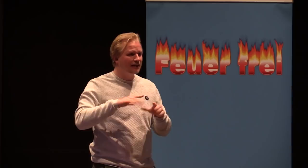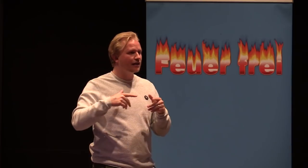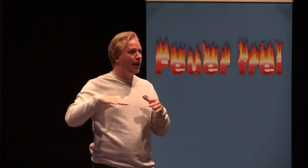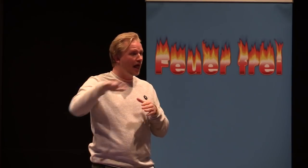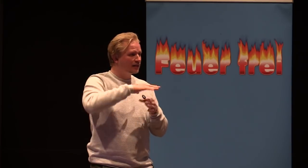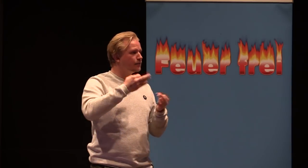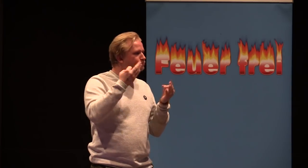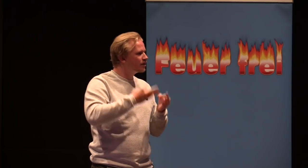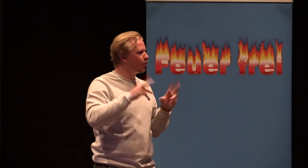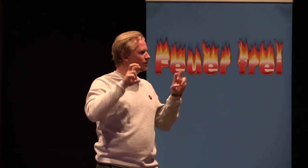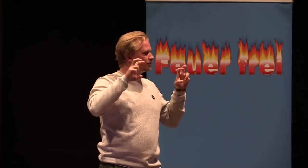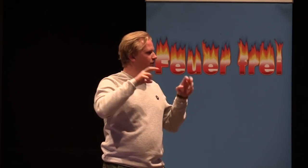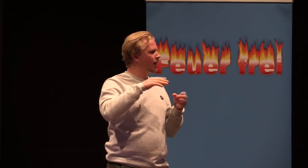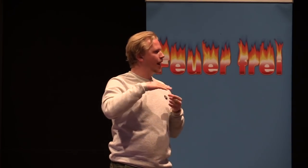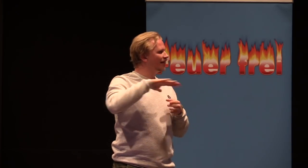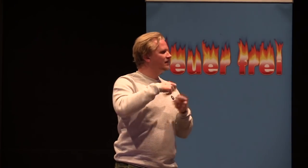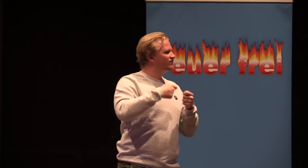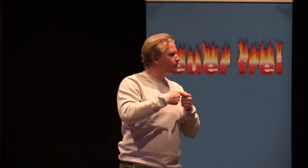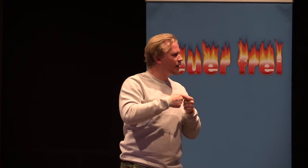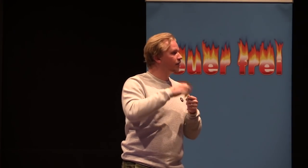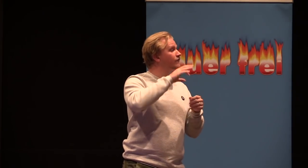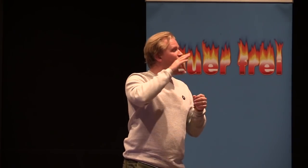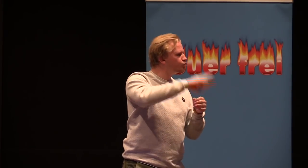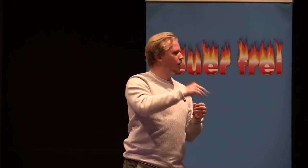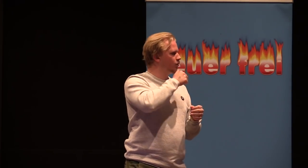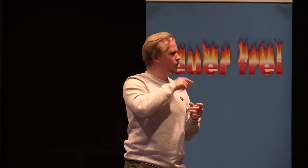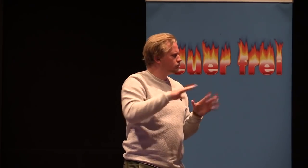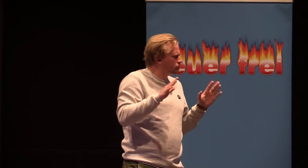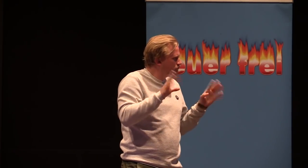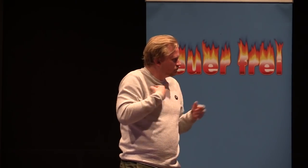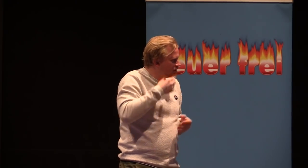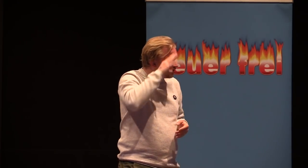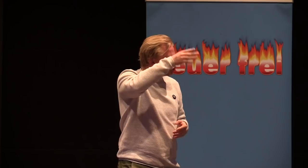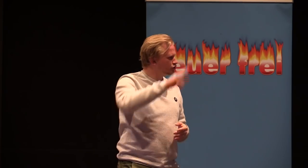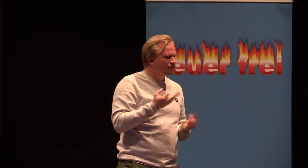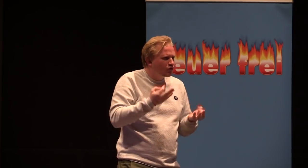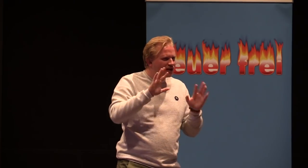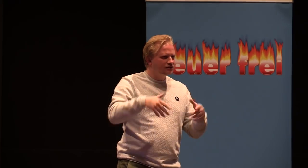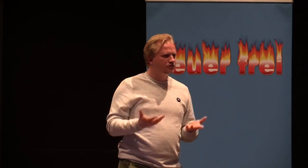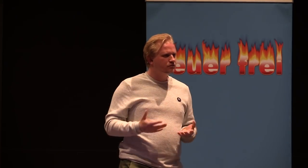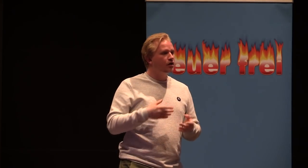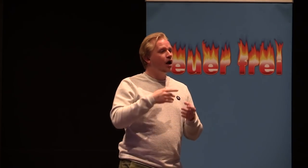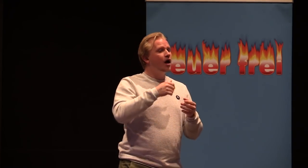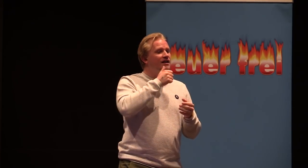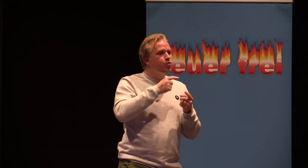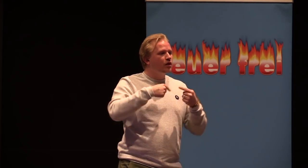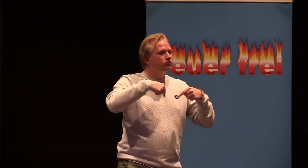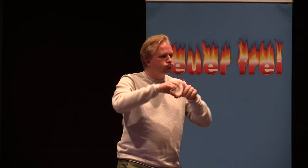die weiteren Projekte, die ein Verein angeht, im Blick hat und auch organisiert und versucht, da die passenden Leute zu